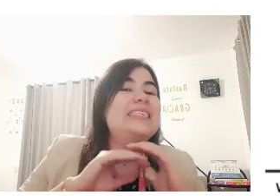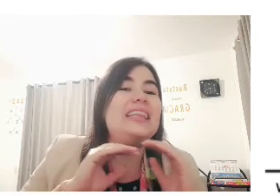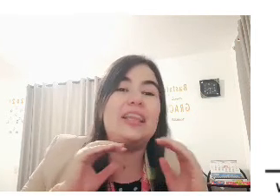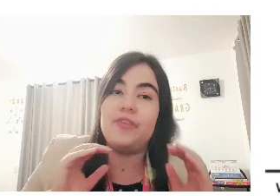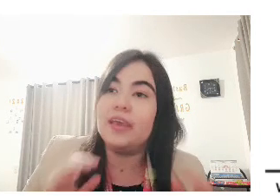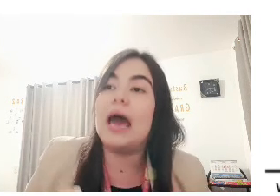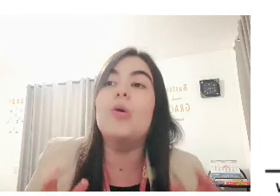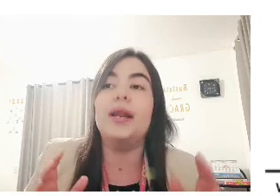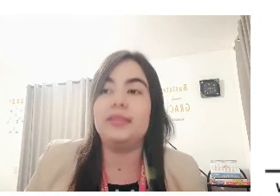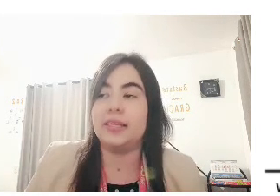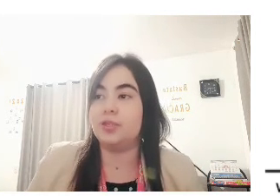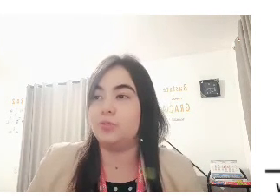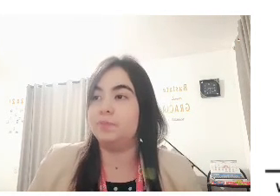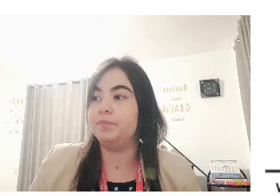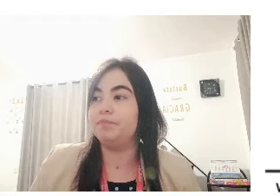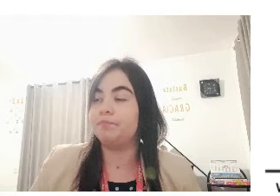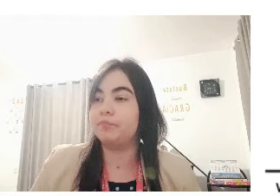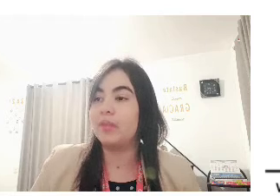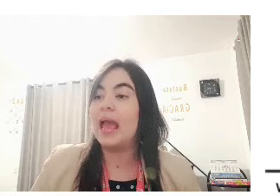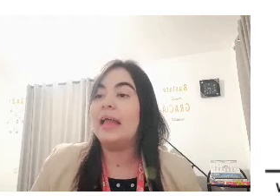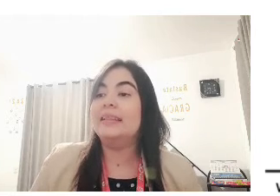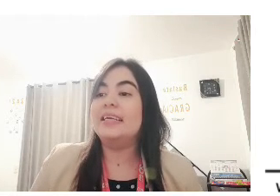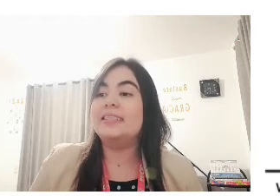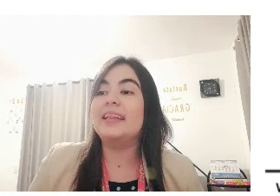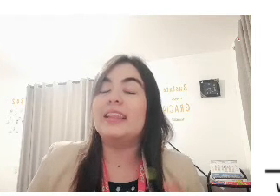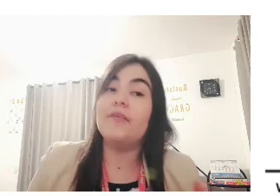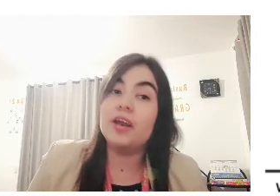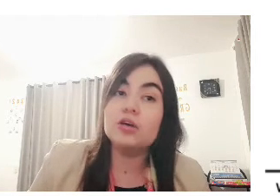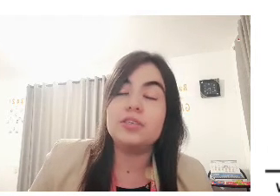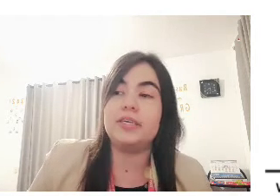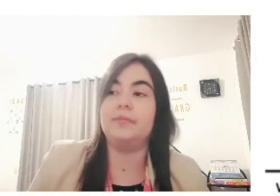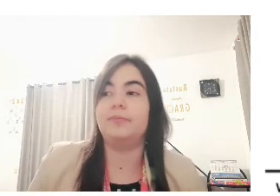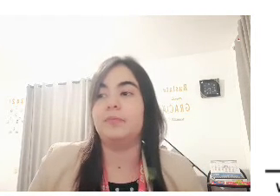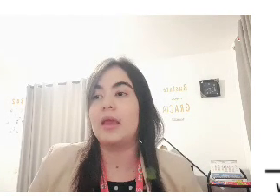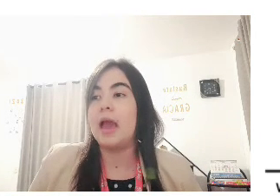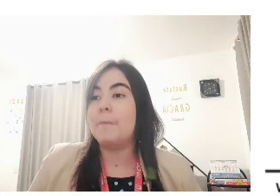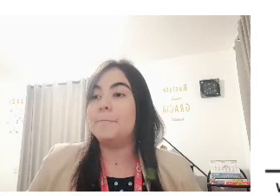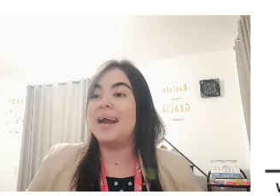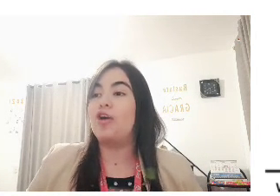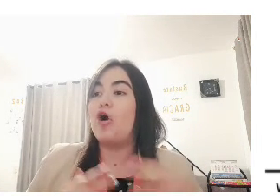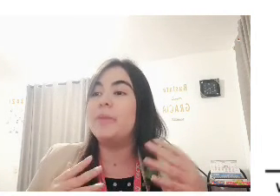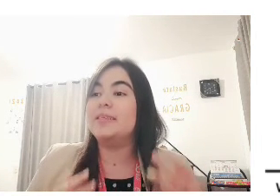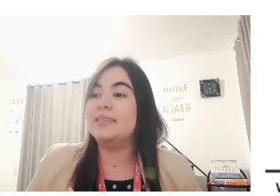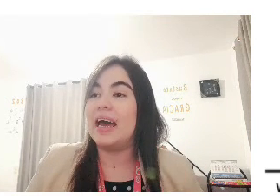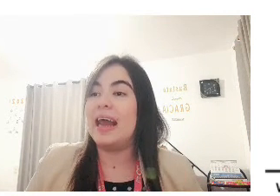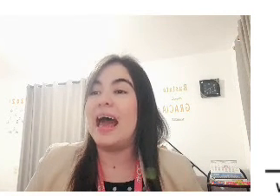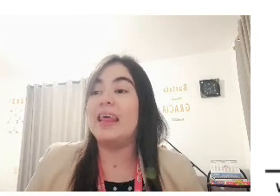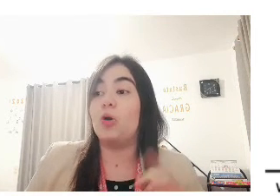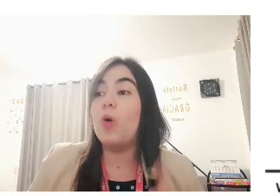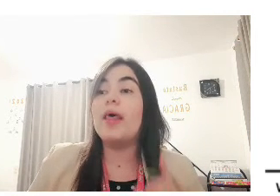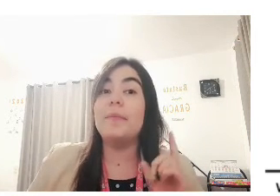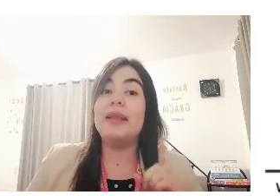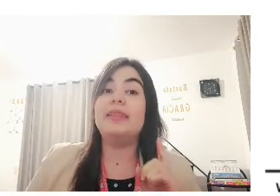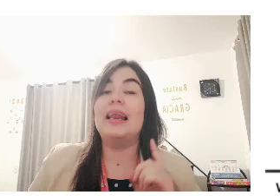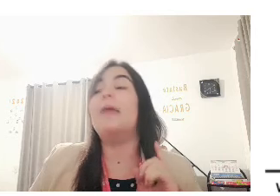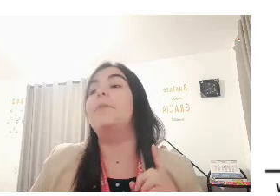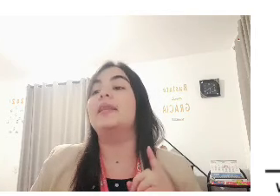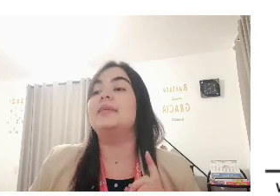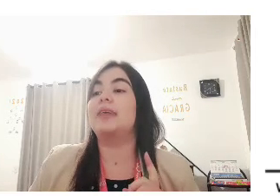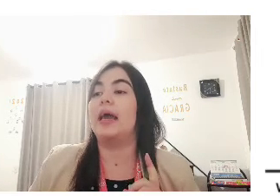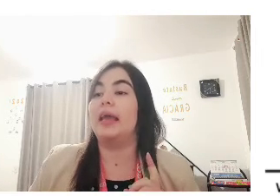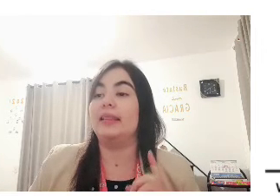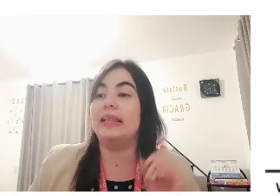darle significado al texto. Dice Teberowski, para comenzar adecuadamente